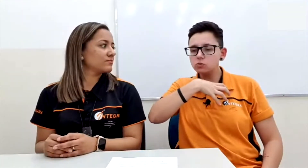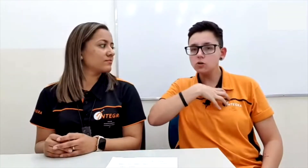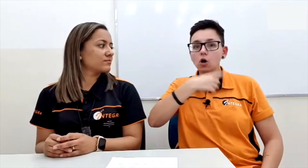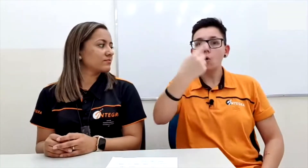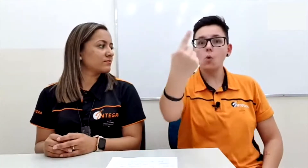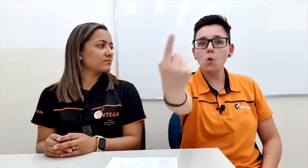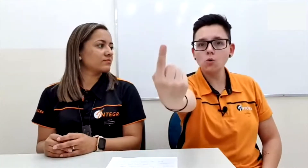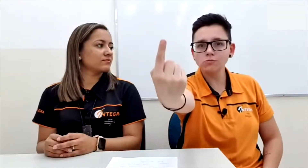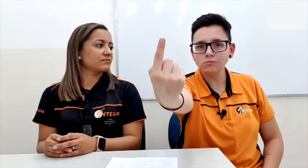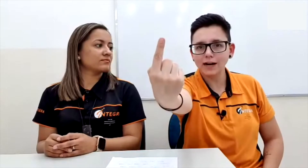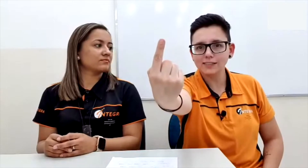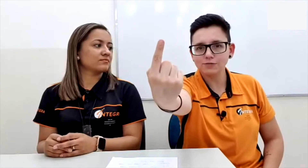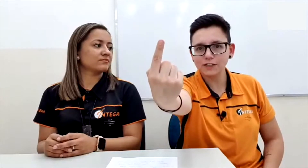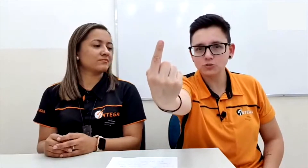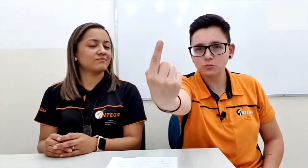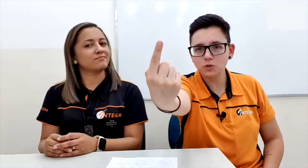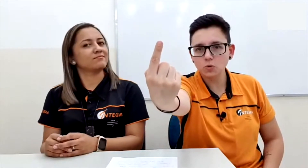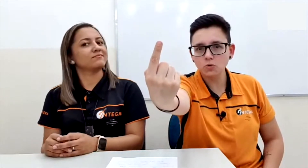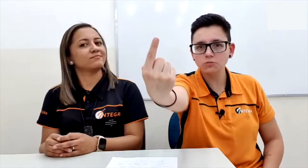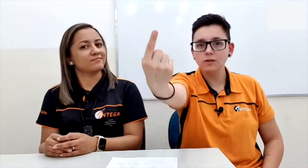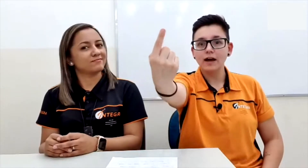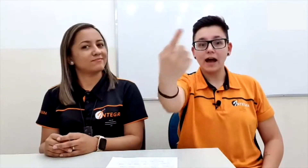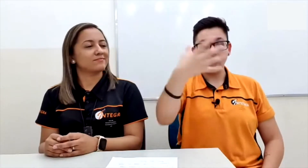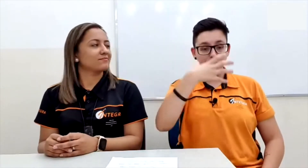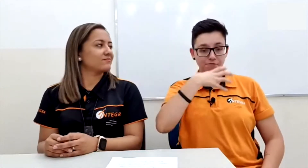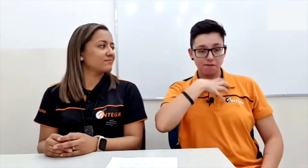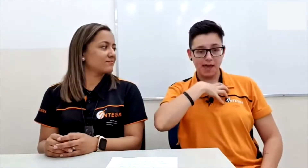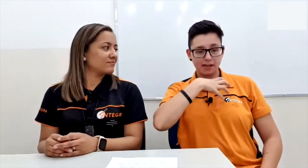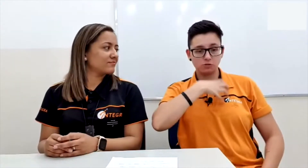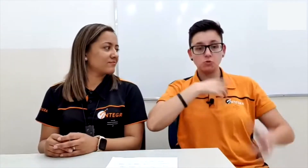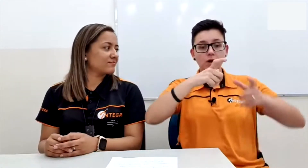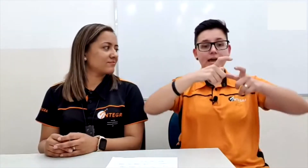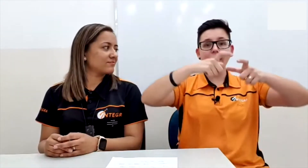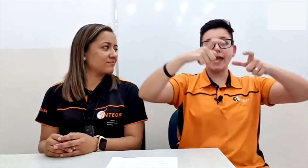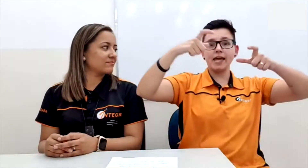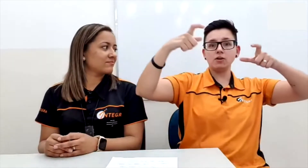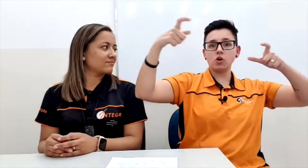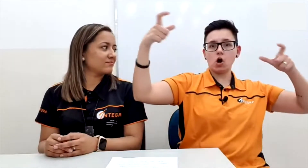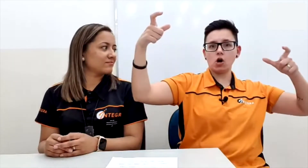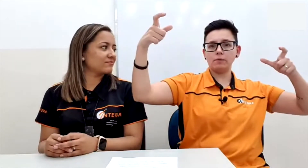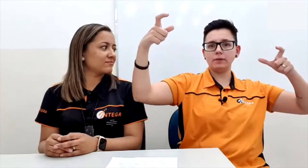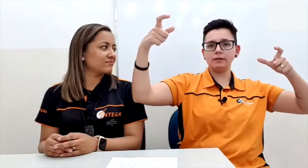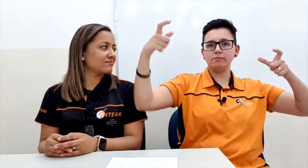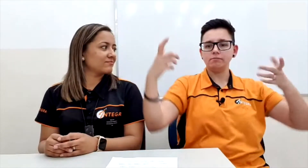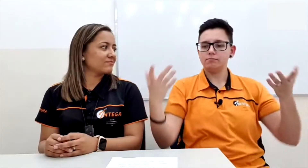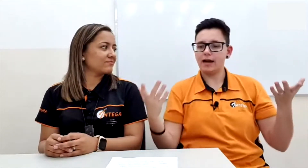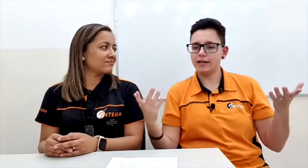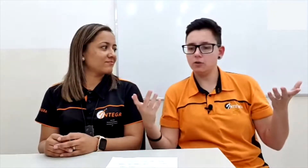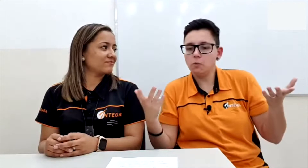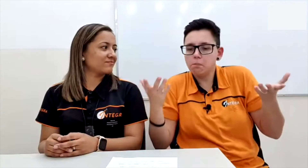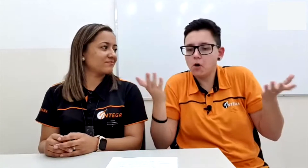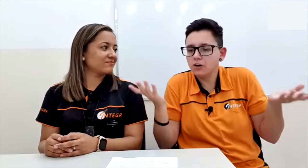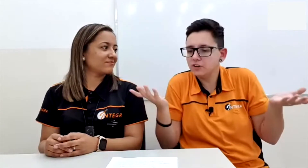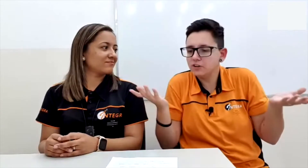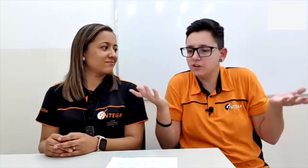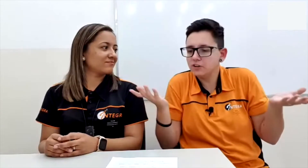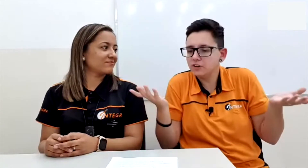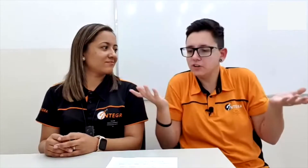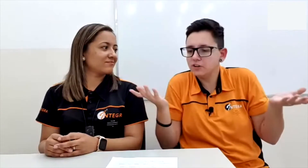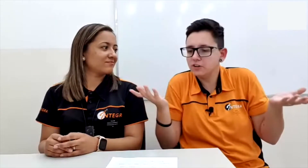sinto aí você faz o número afeto enorme, aí o por não tem sinal, você